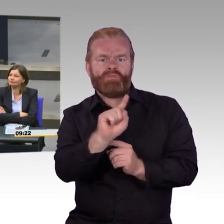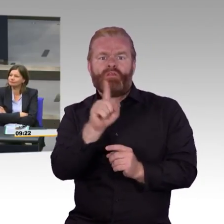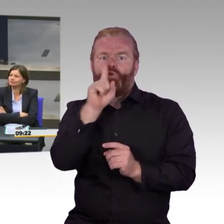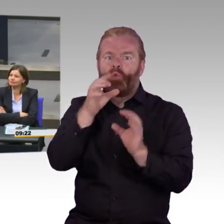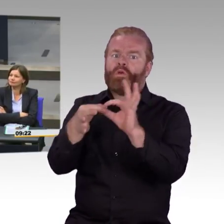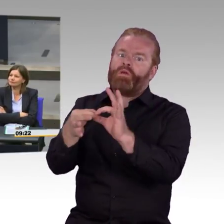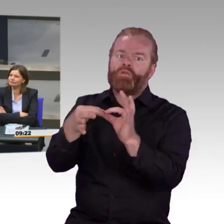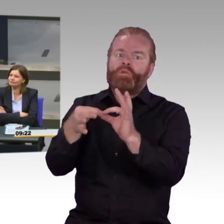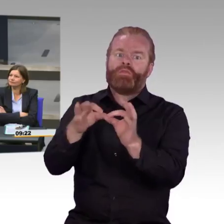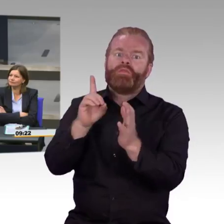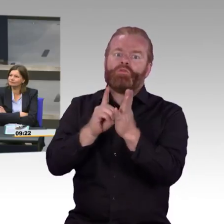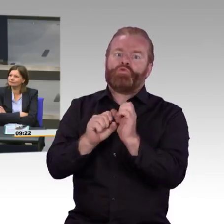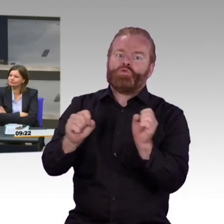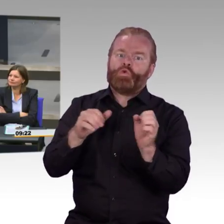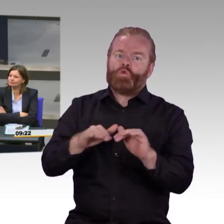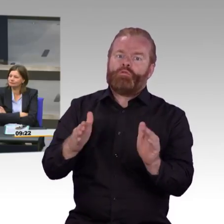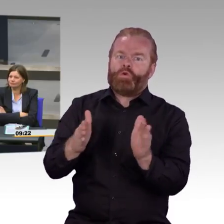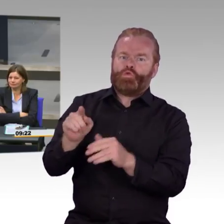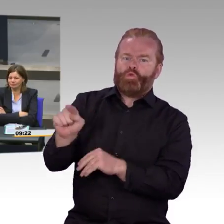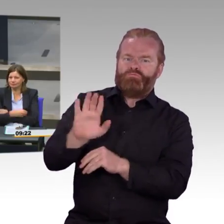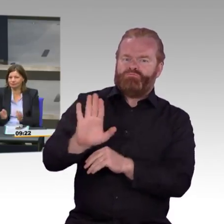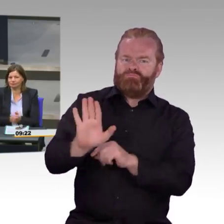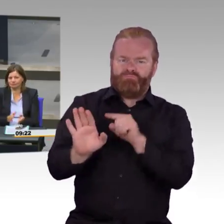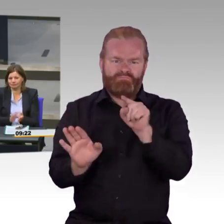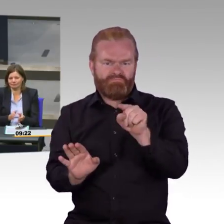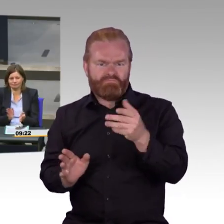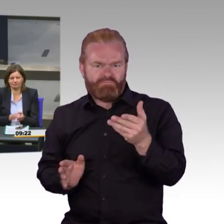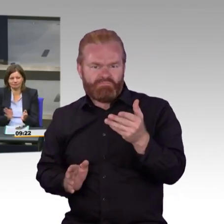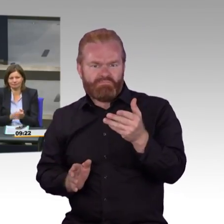hätten Sie das ja schon regeln können zur Datenschutzgrundverordnung.